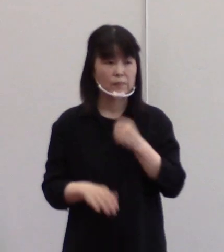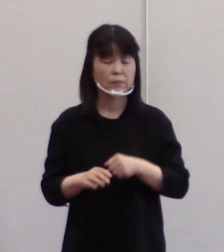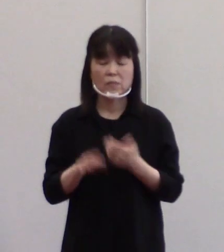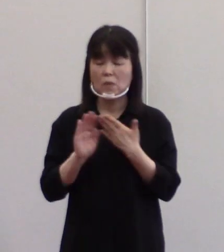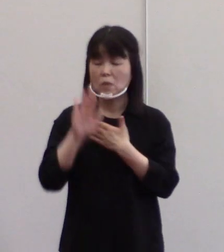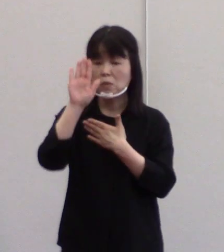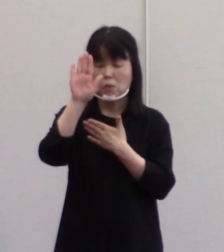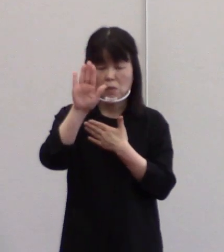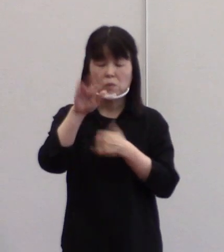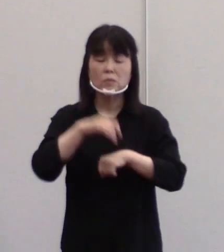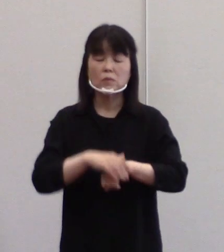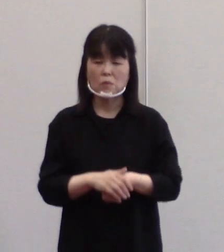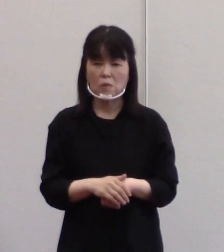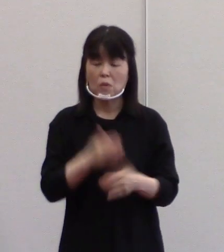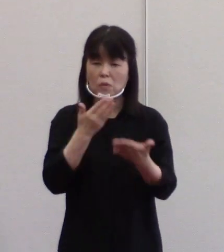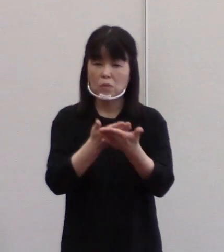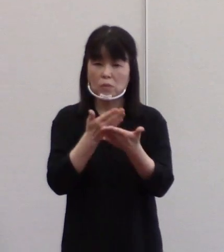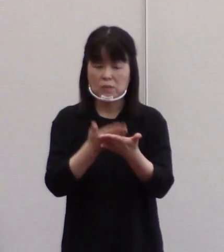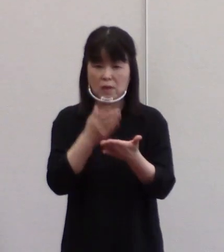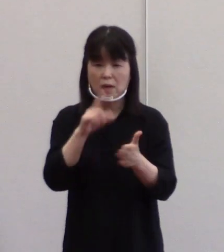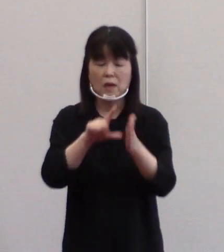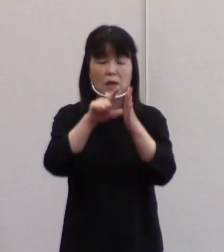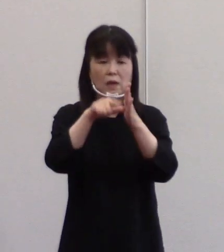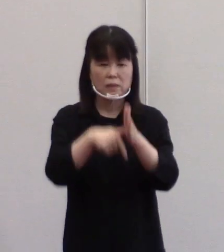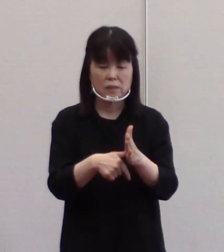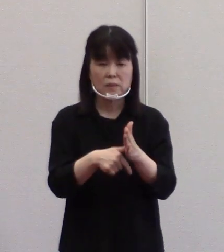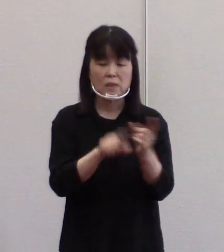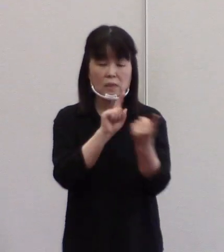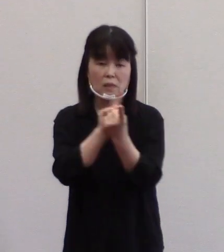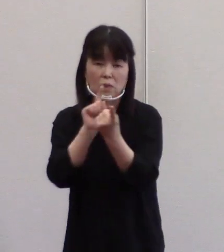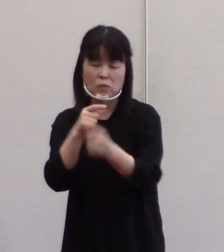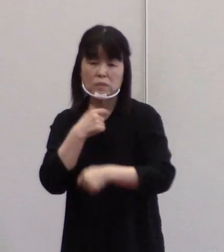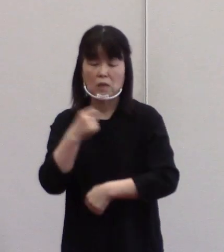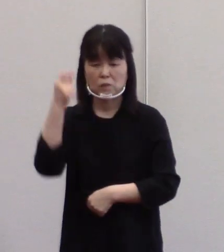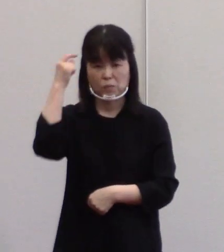その 対応していきたいと思っています。 ありがとうございます。それと、いわゆるあの情報